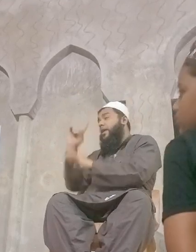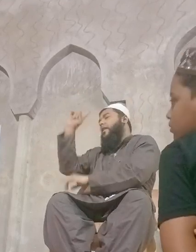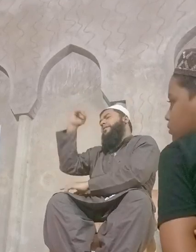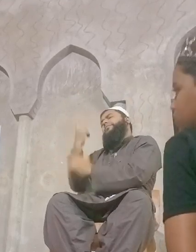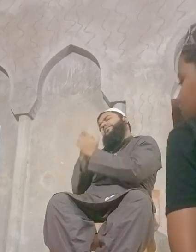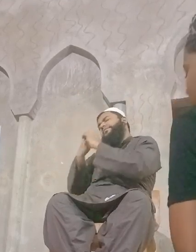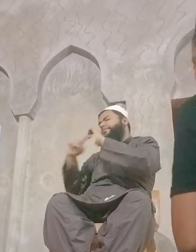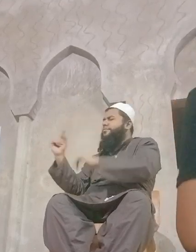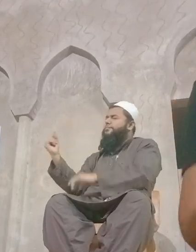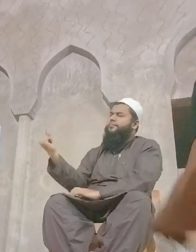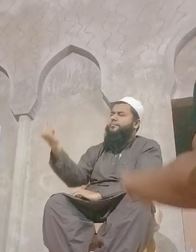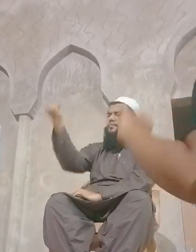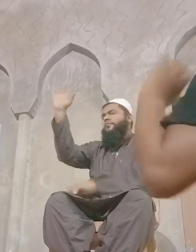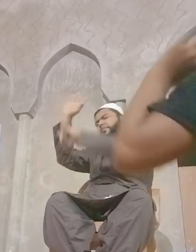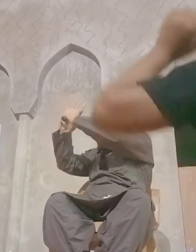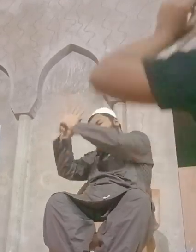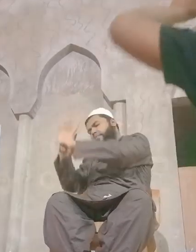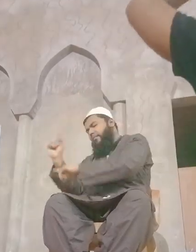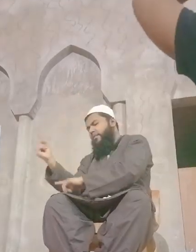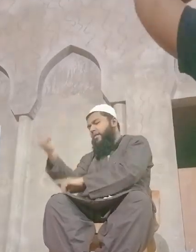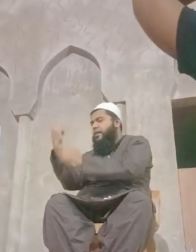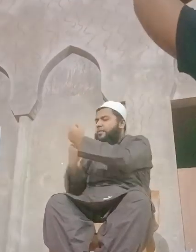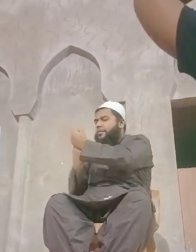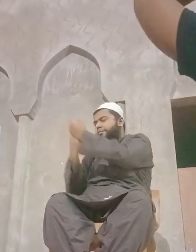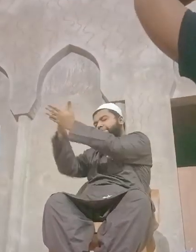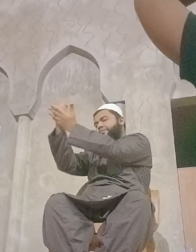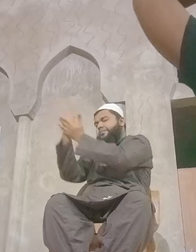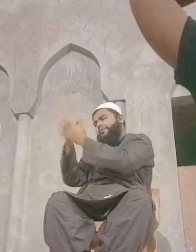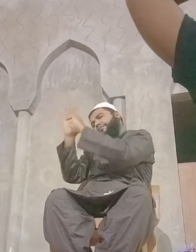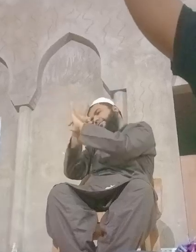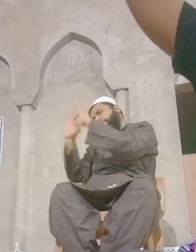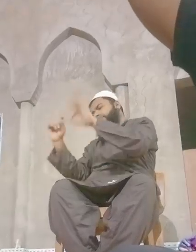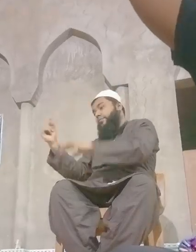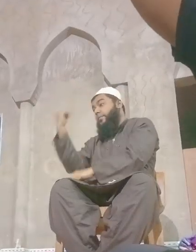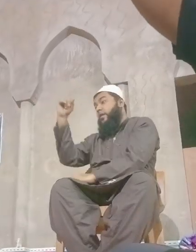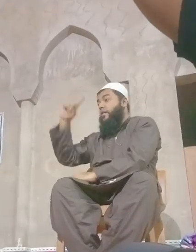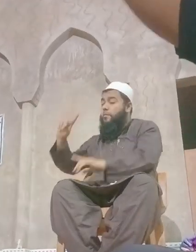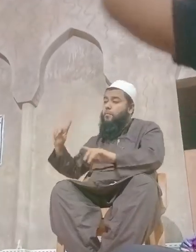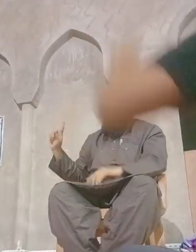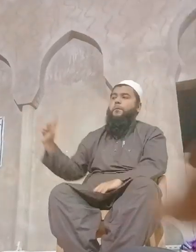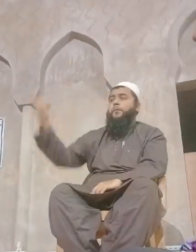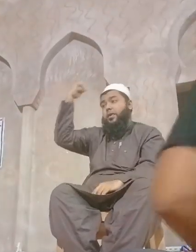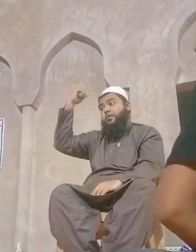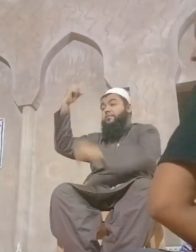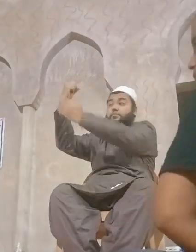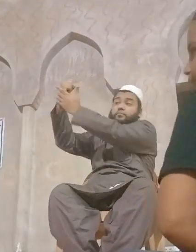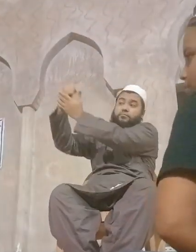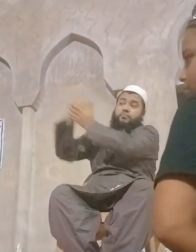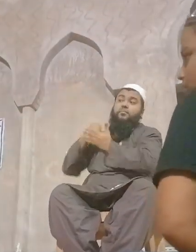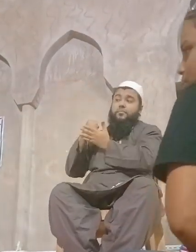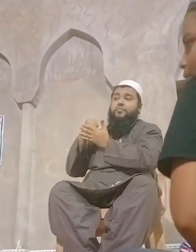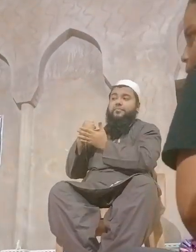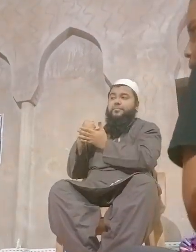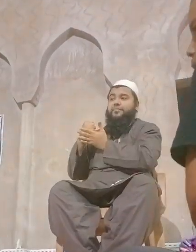জন্য যথেষ্ট, তিনি সবচেয়ে উত্তম মদত করনেওয়ালা, তিনি সবচেয়ে উত্তম সহযোগিতা